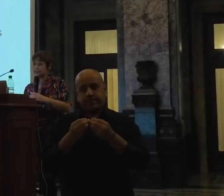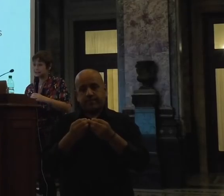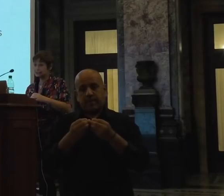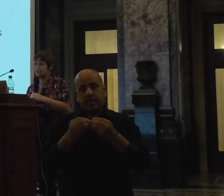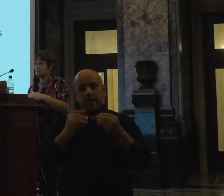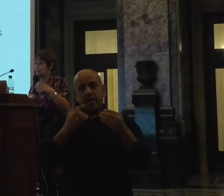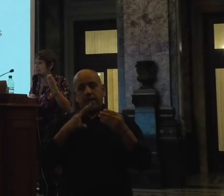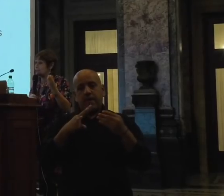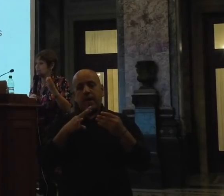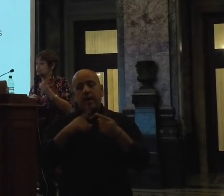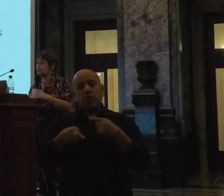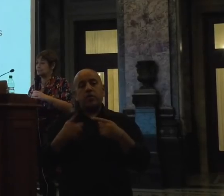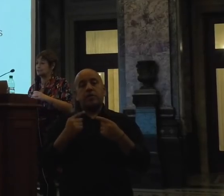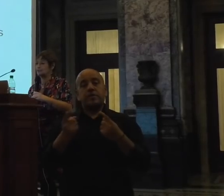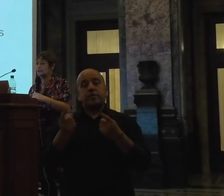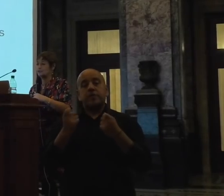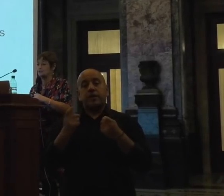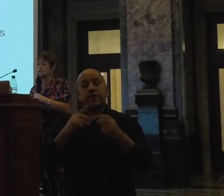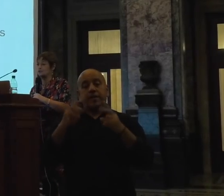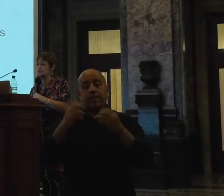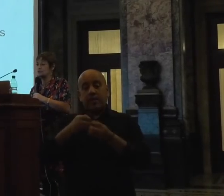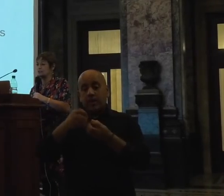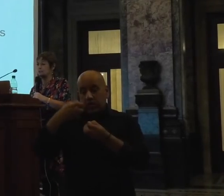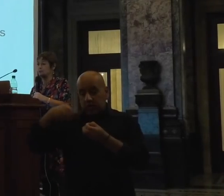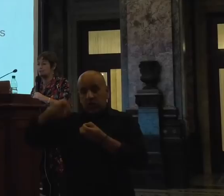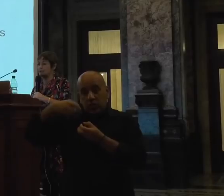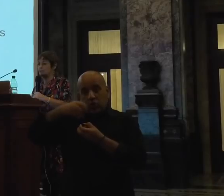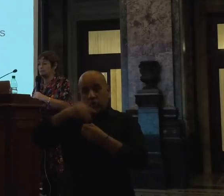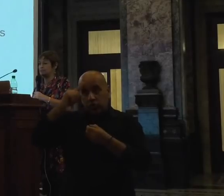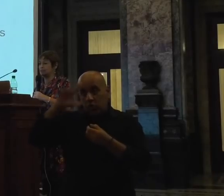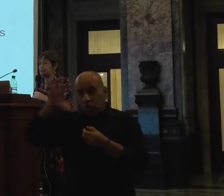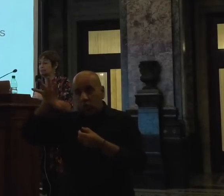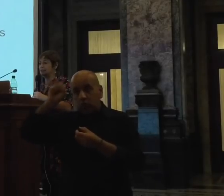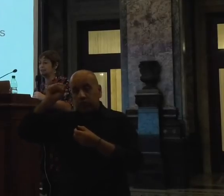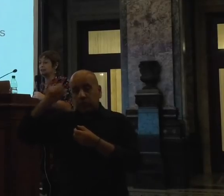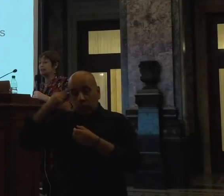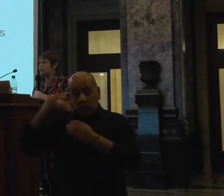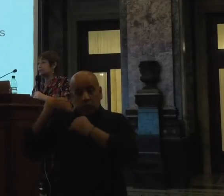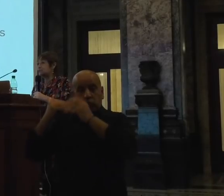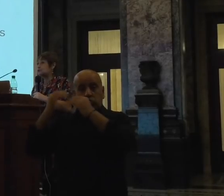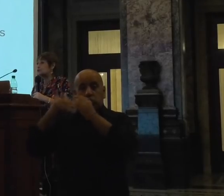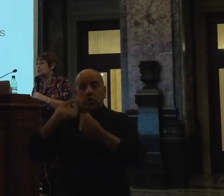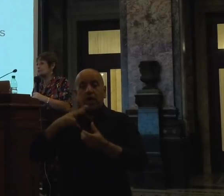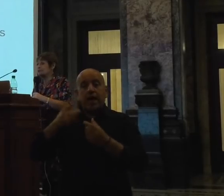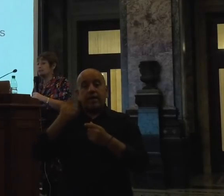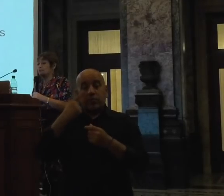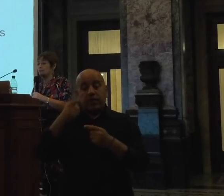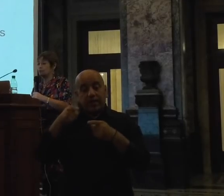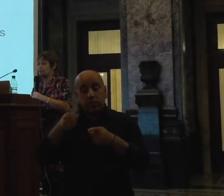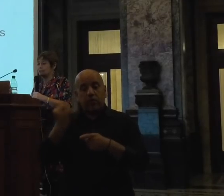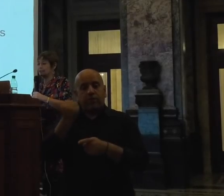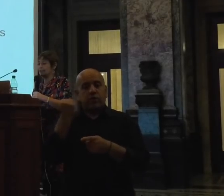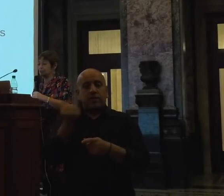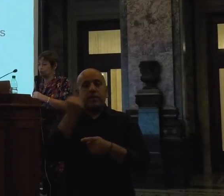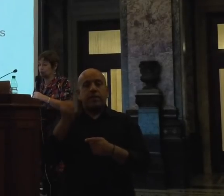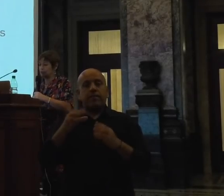hay una necesidad quizá mayor de desglosar los constructos y de probarlos experimentalmente. Creo que esto es fundamental para